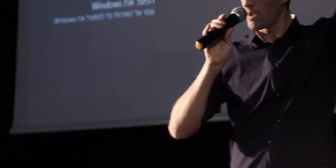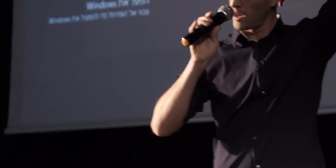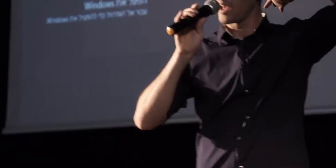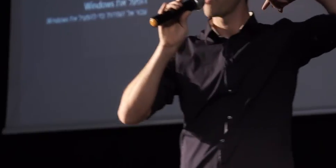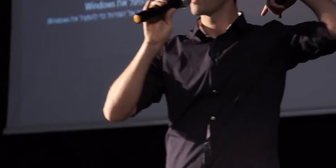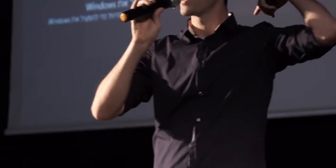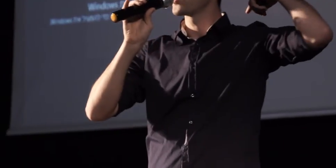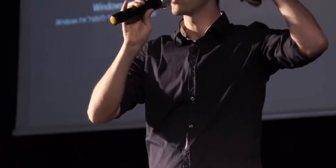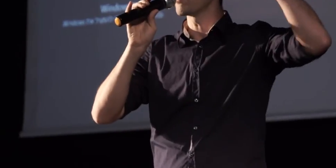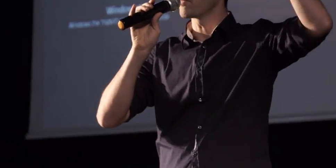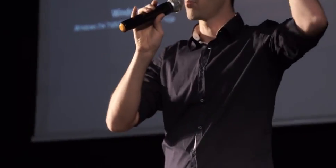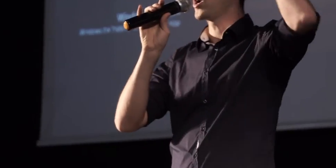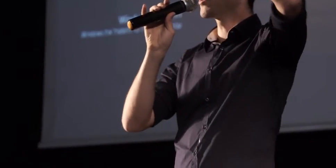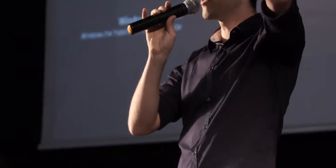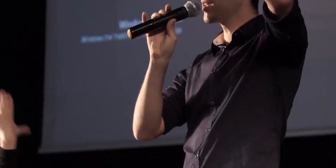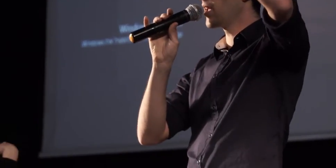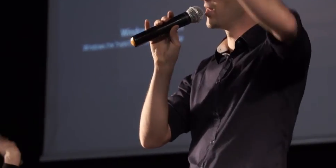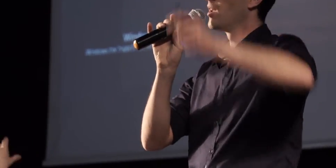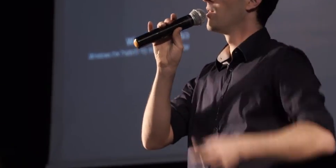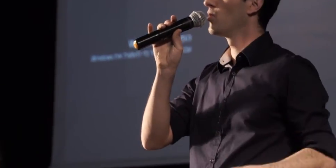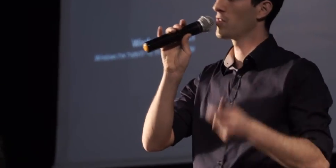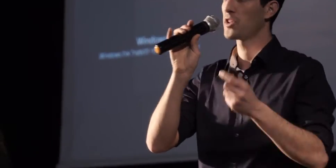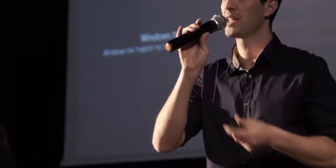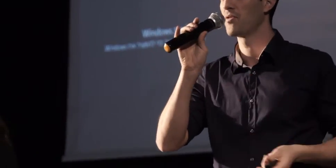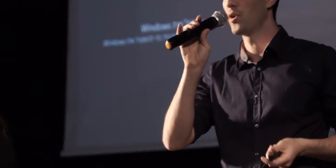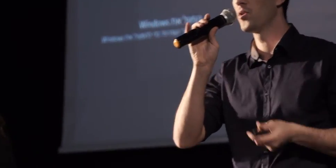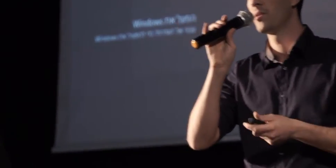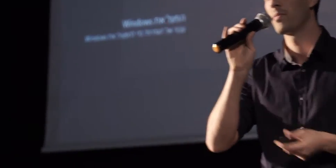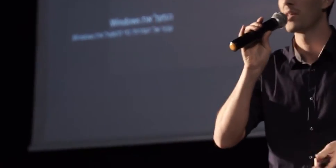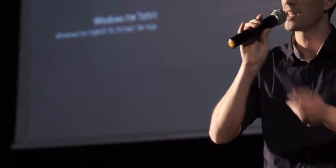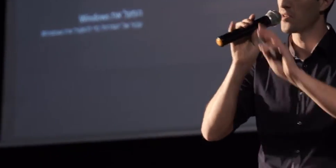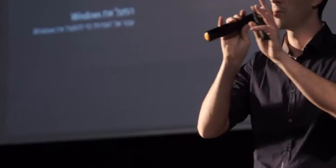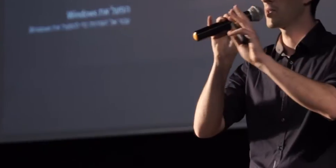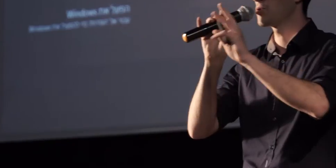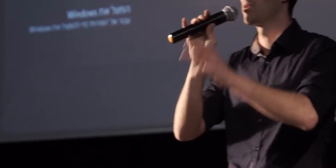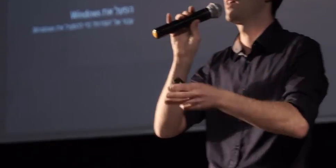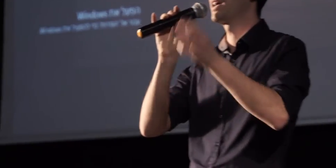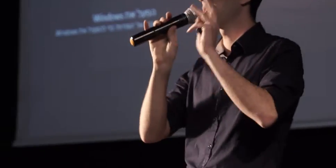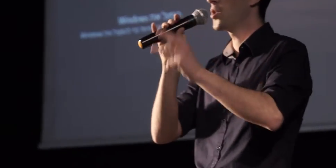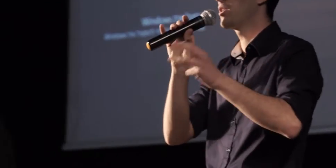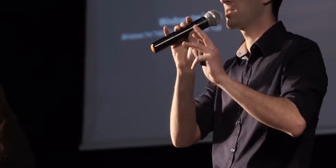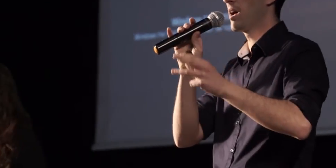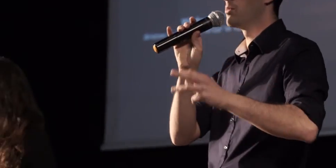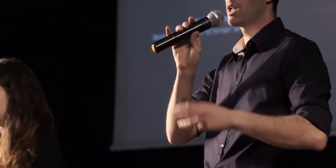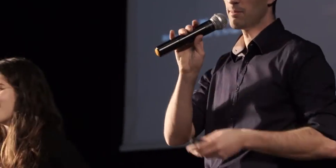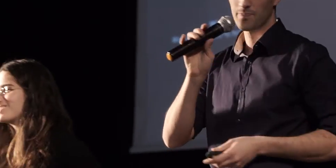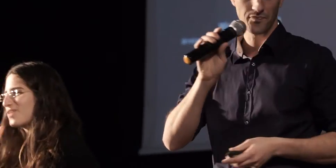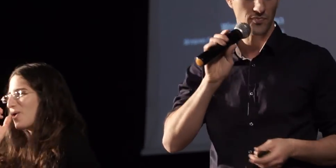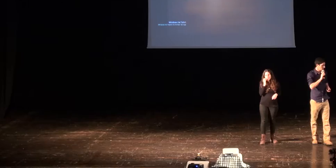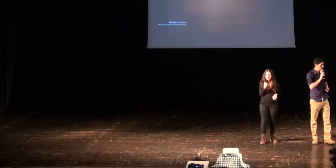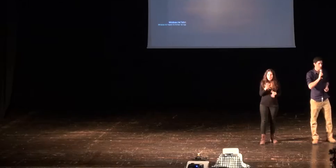ורשום לו על הגב בגדול, proud to be vegan, הוא לובש תאי צוורות לא באמת קשור. אבל גם זה יכול להיות הסברה